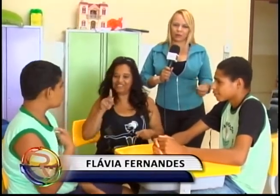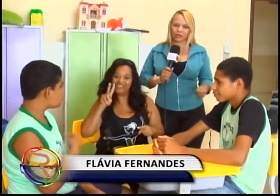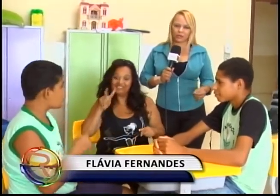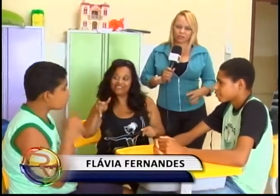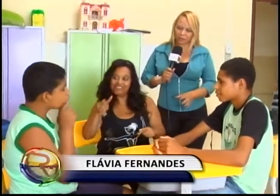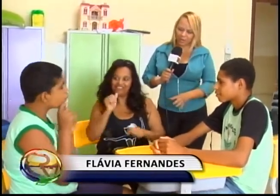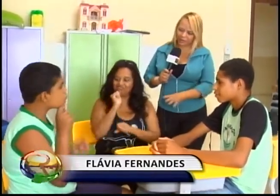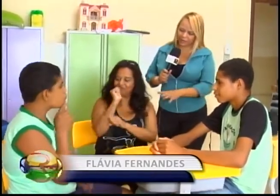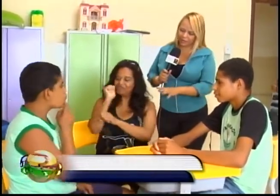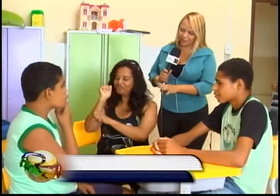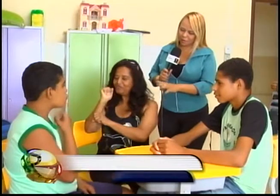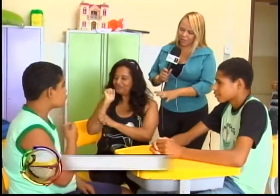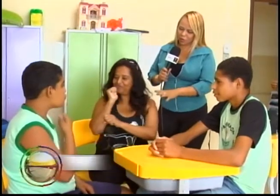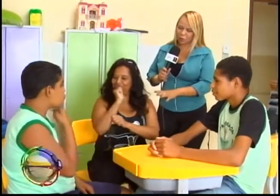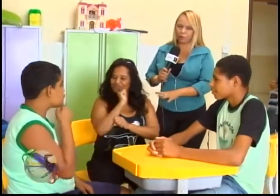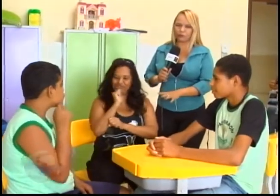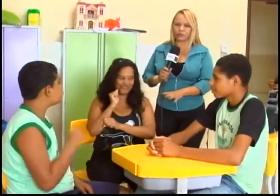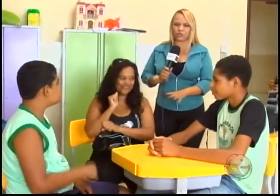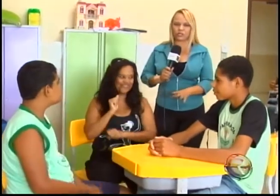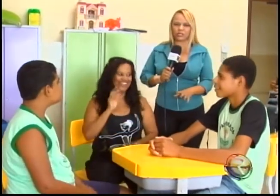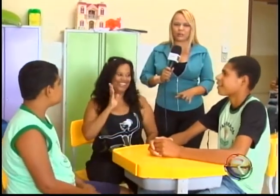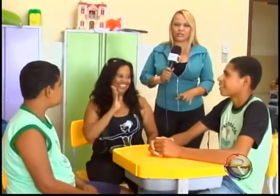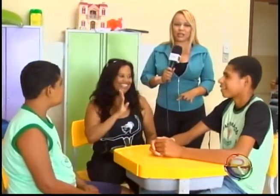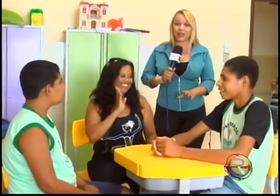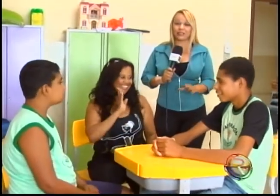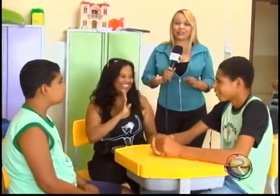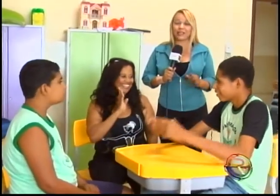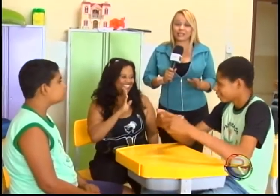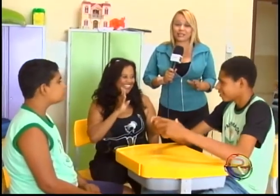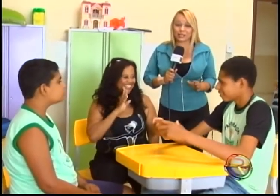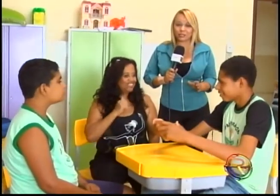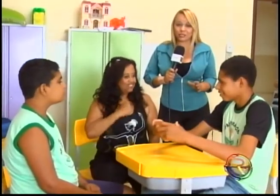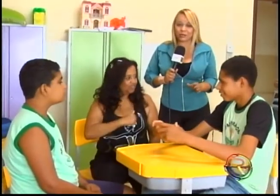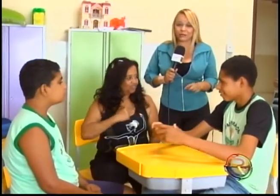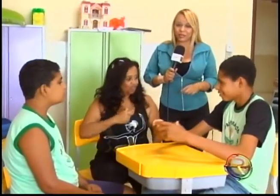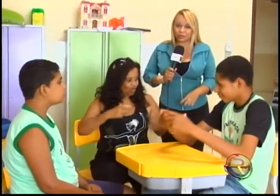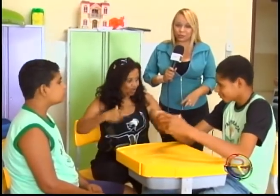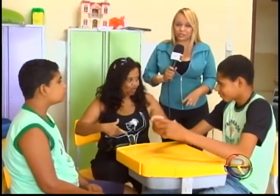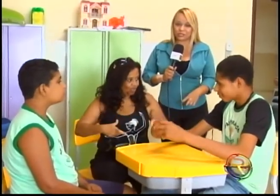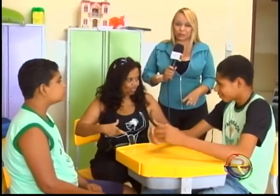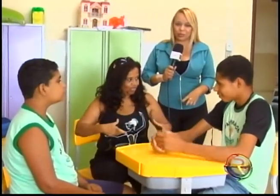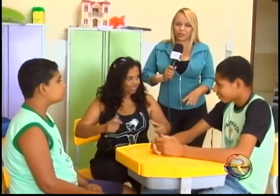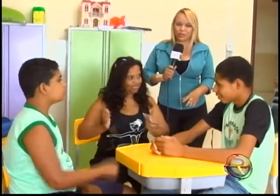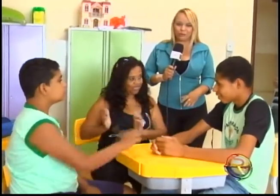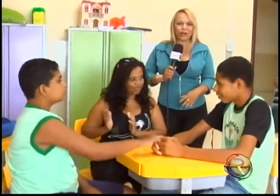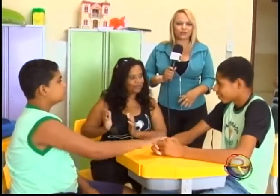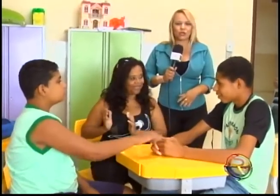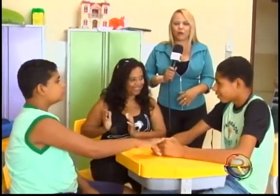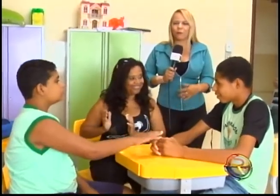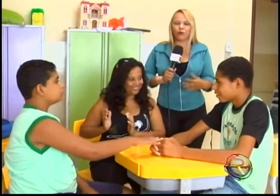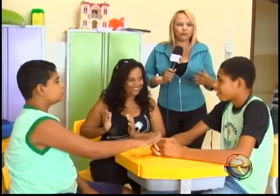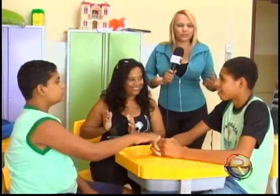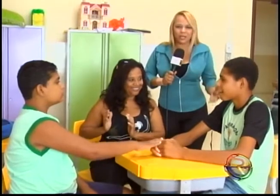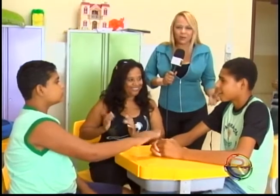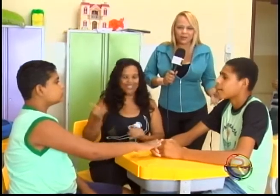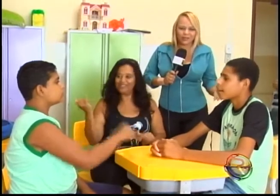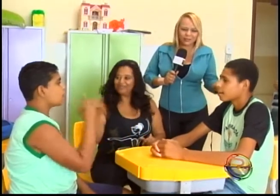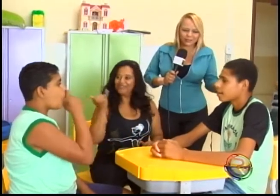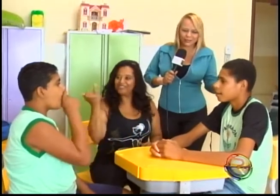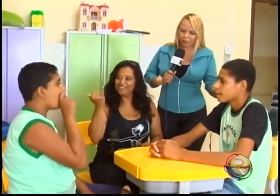maior. Só Maria Helena trabalha como professora de Libras há 17 anos aqui no município. E mais do que uma profissão, esse